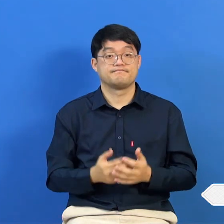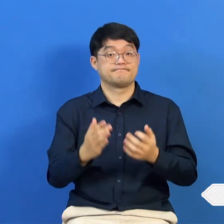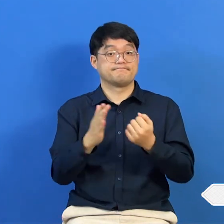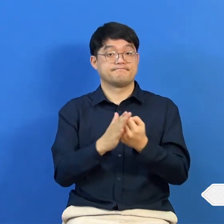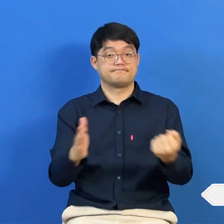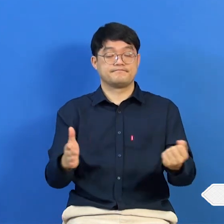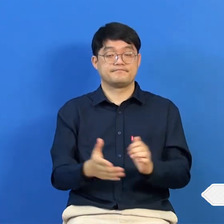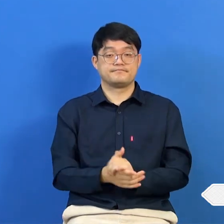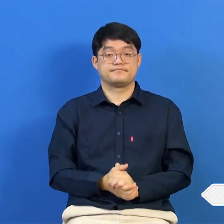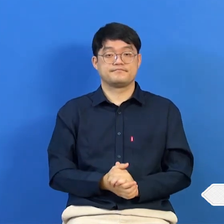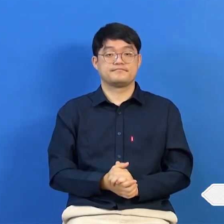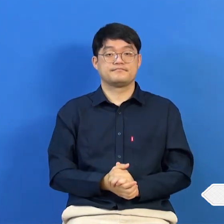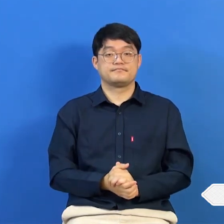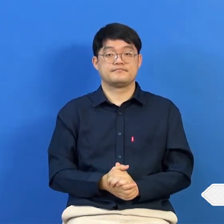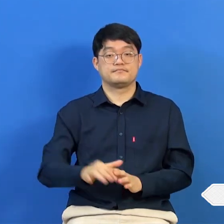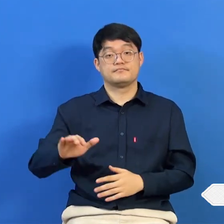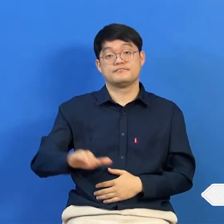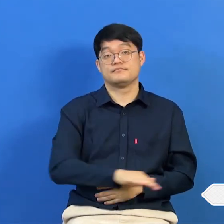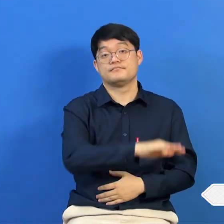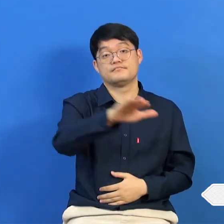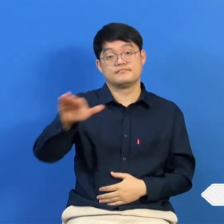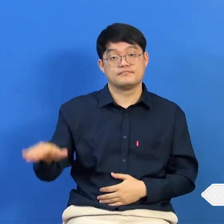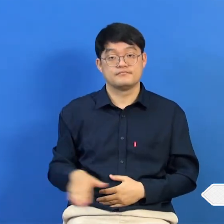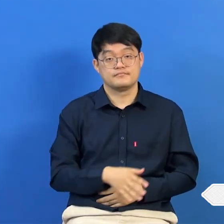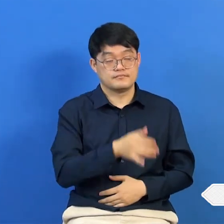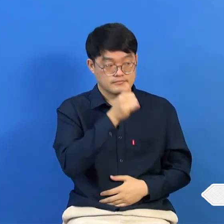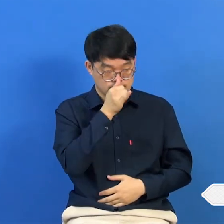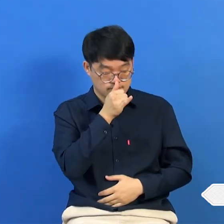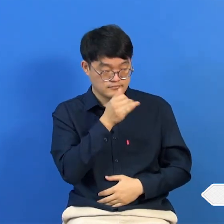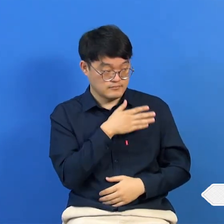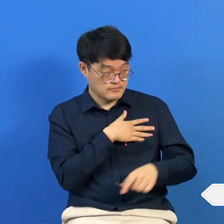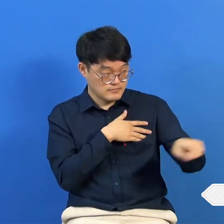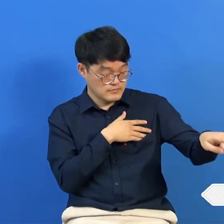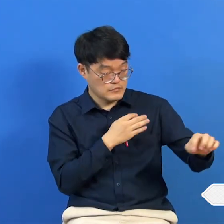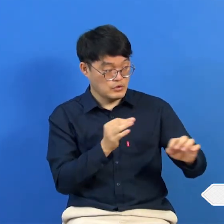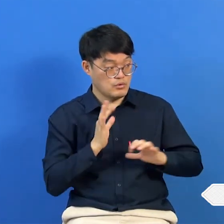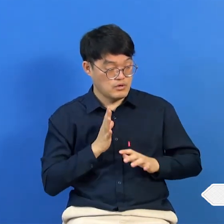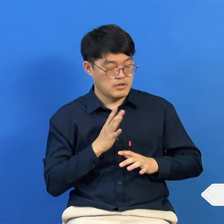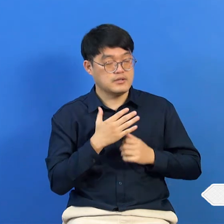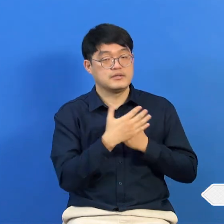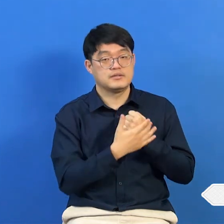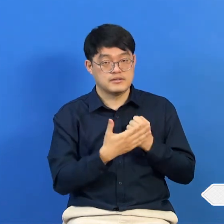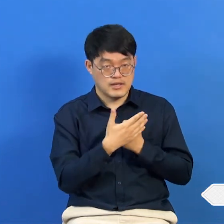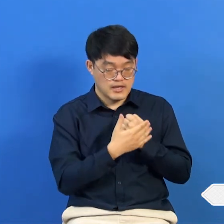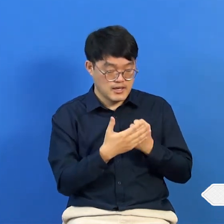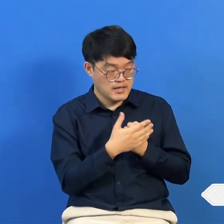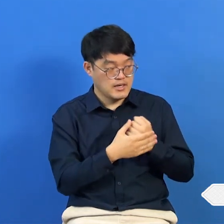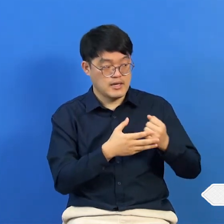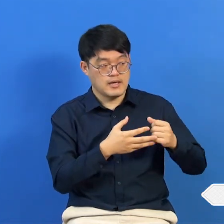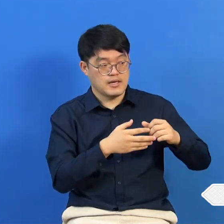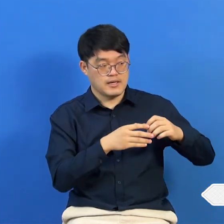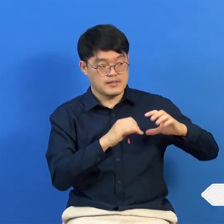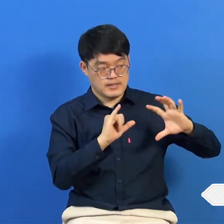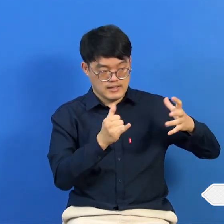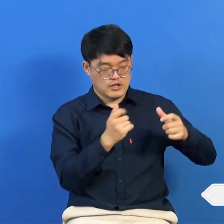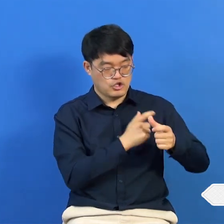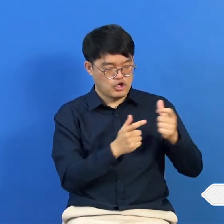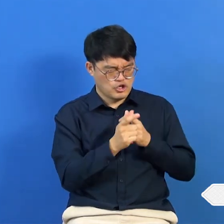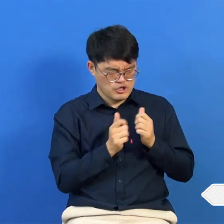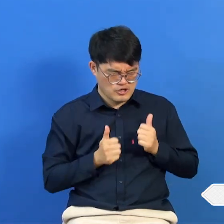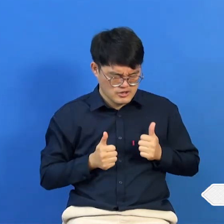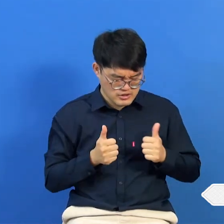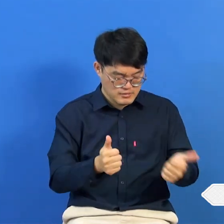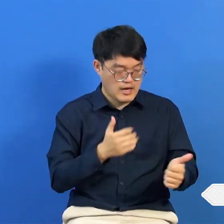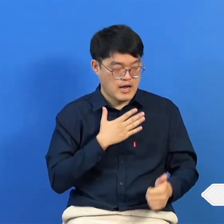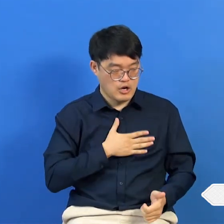그래서 우리 앞에 놓여져 있는, 우리를 기다리고 있는 이 놀라운 은혜의 세계를 더 열심히 알려고 노력을 해야